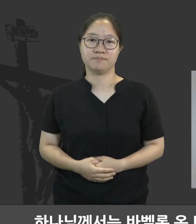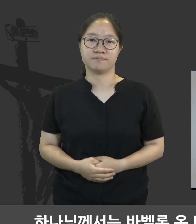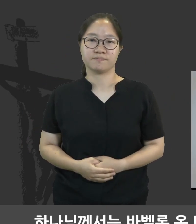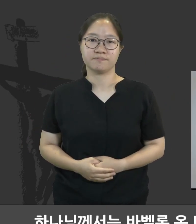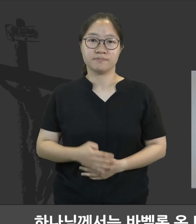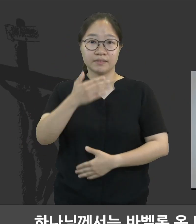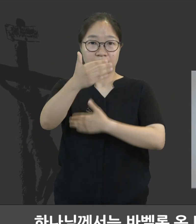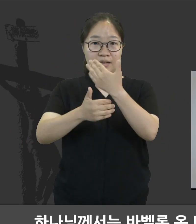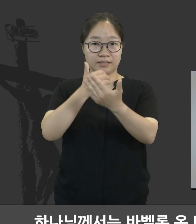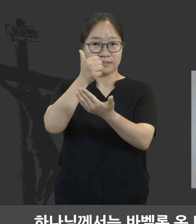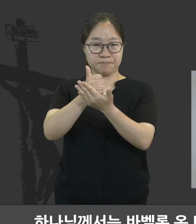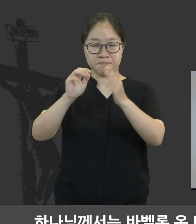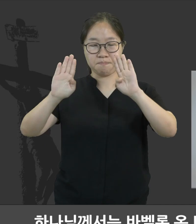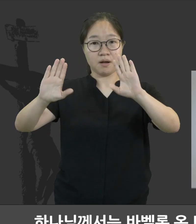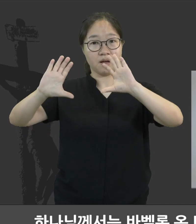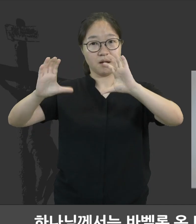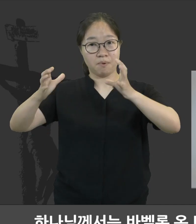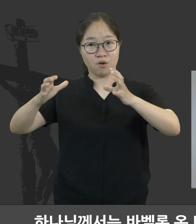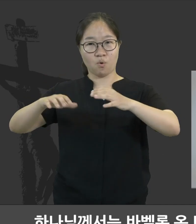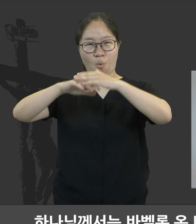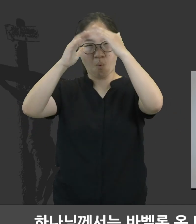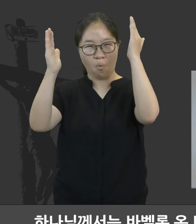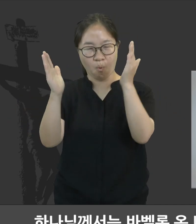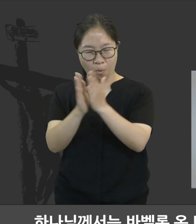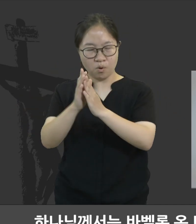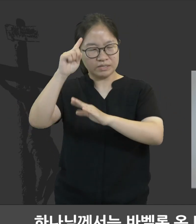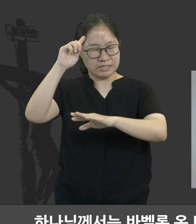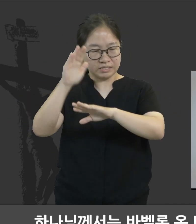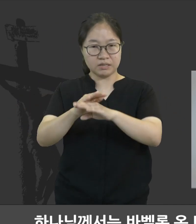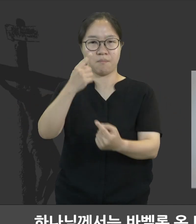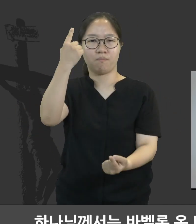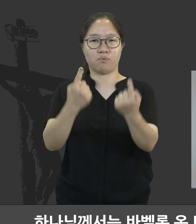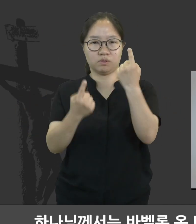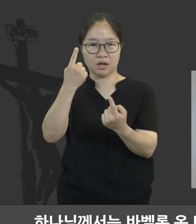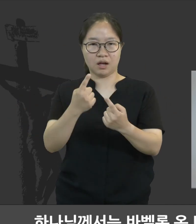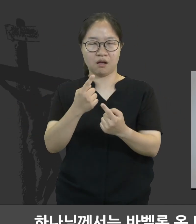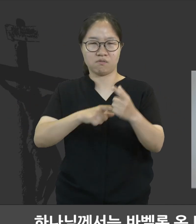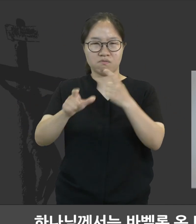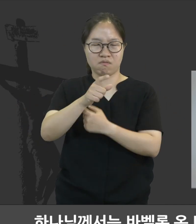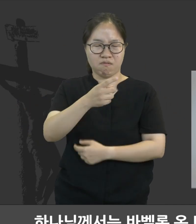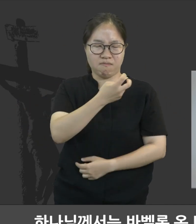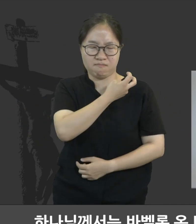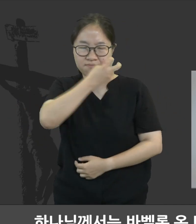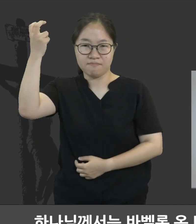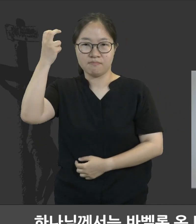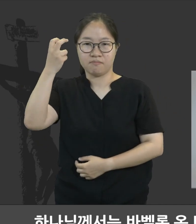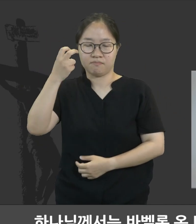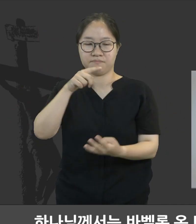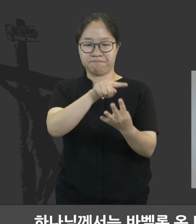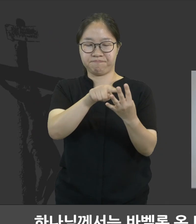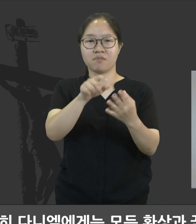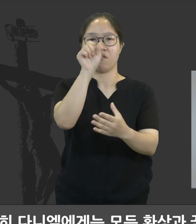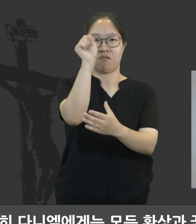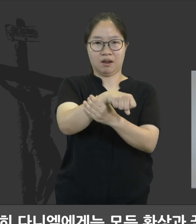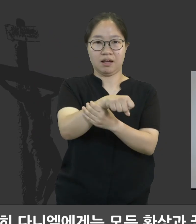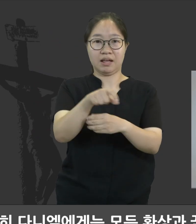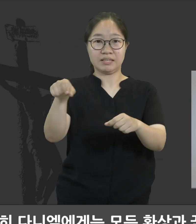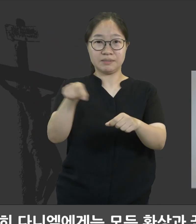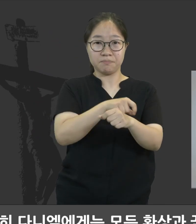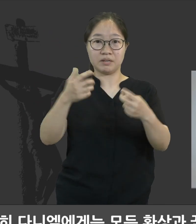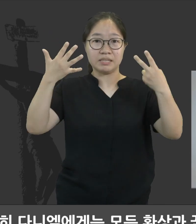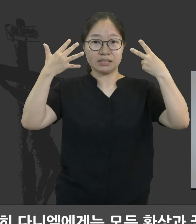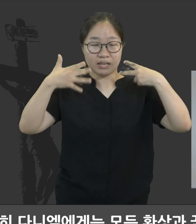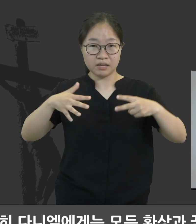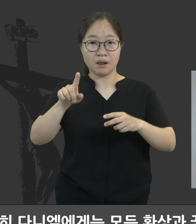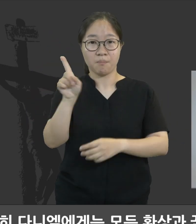하나님께서는 바벨론 온 나라의 지혜자들보다 뛰어난 지혜와 총명을 그들에게 주시고 특별히 다니엘에게는